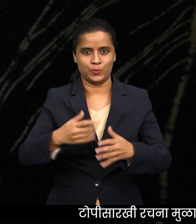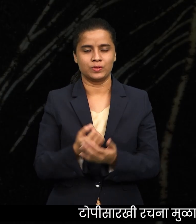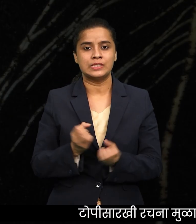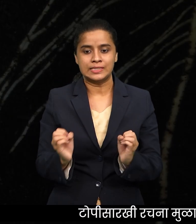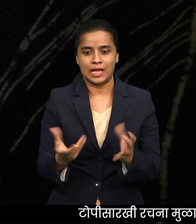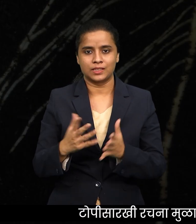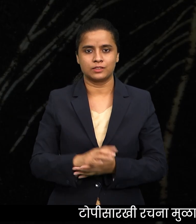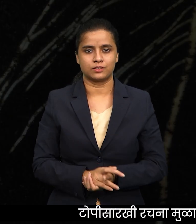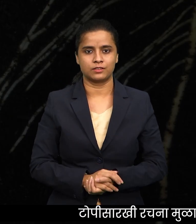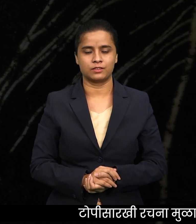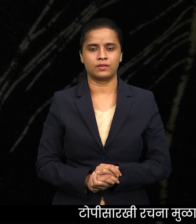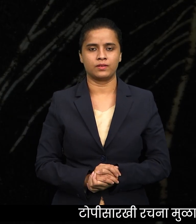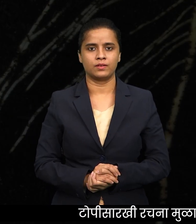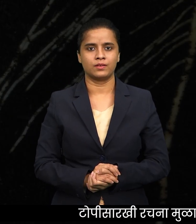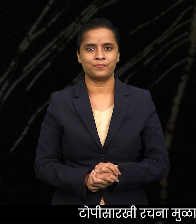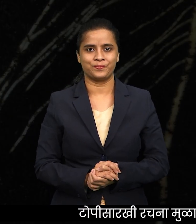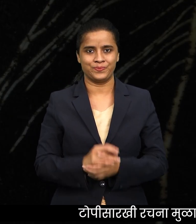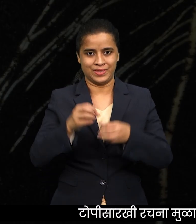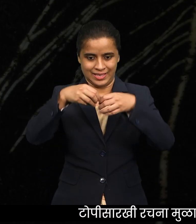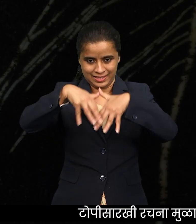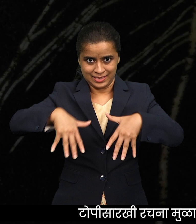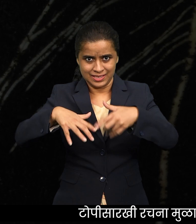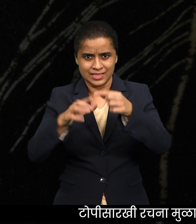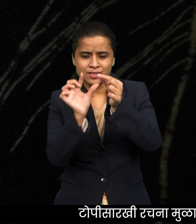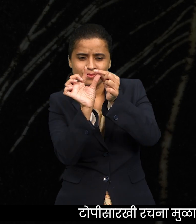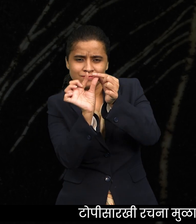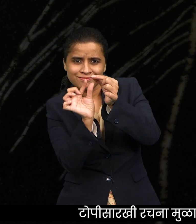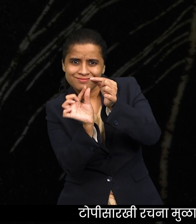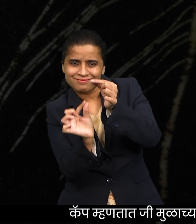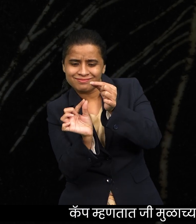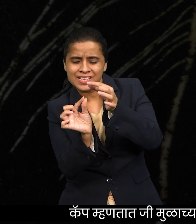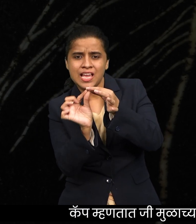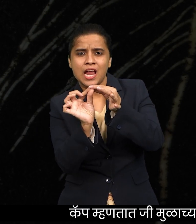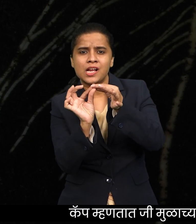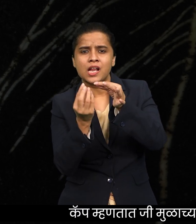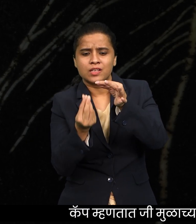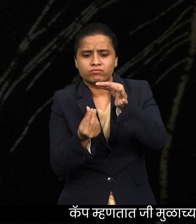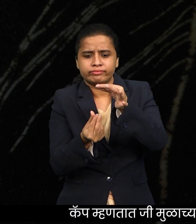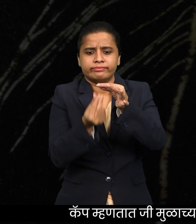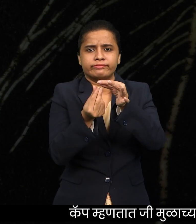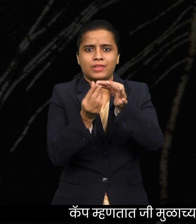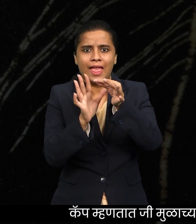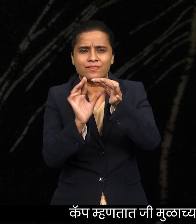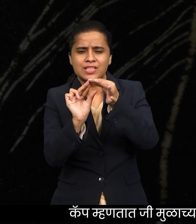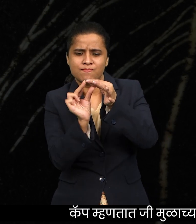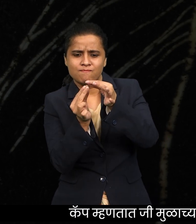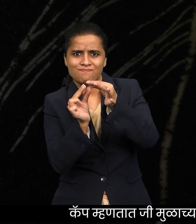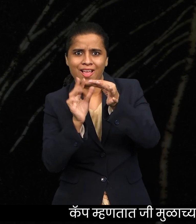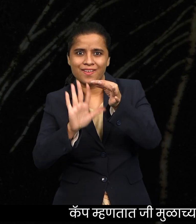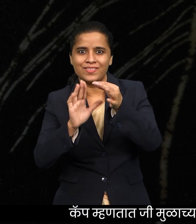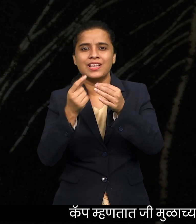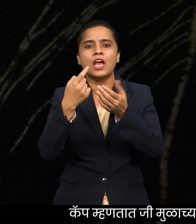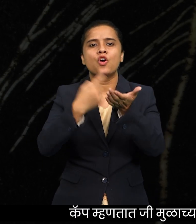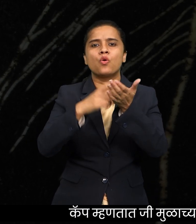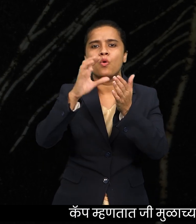टोपीसारखी रचना मुळाच्या टोकाला व्यापते, ज्याला रूट कॅप म्हणतात, जी मुळाच्या